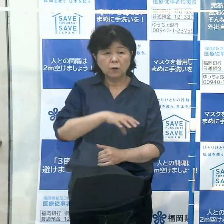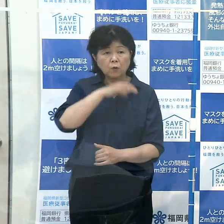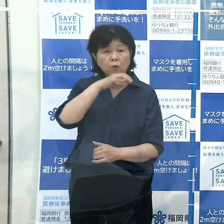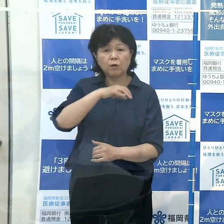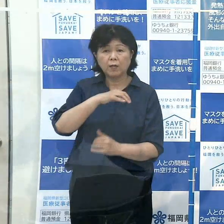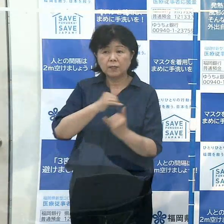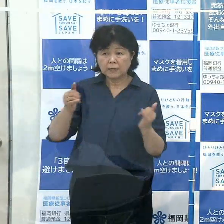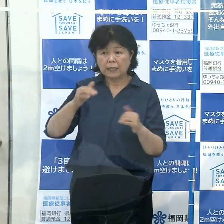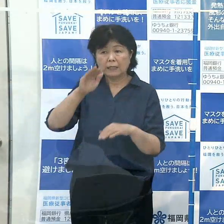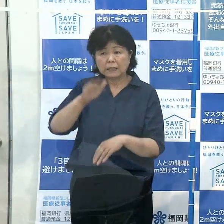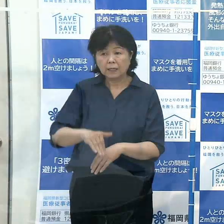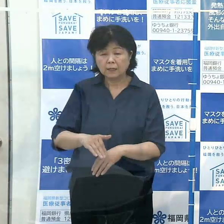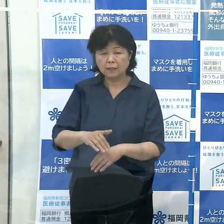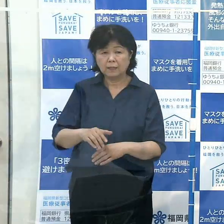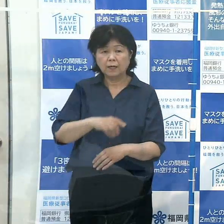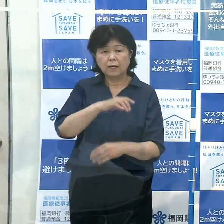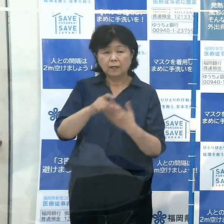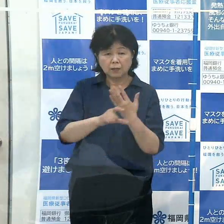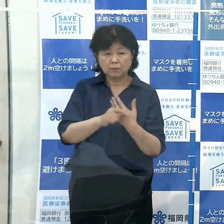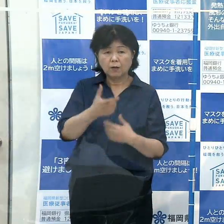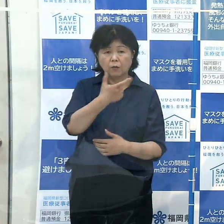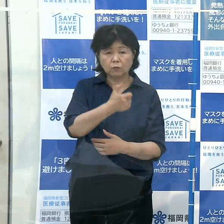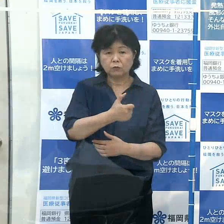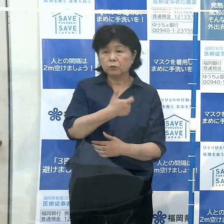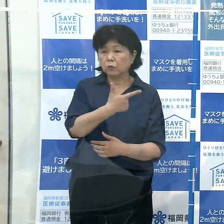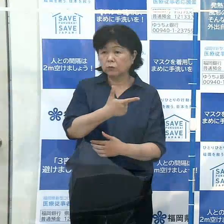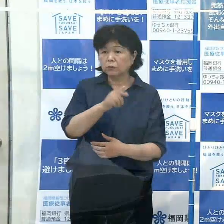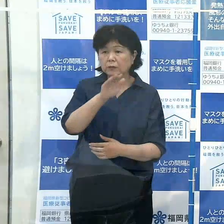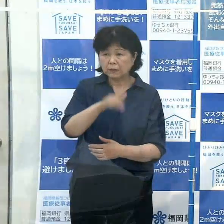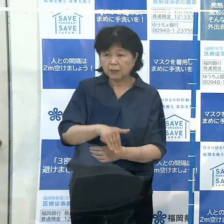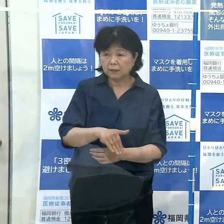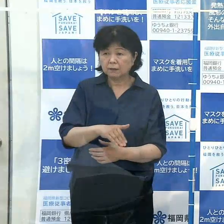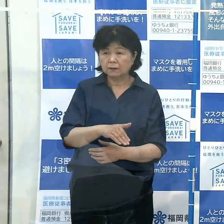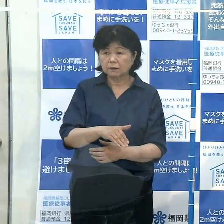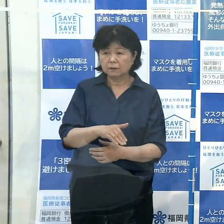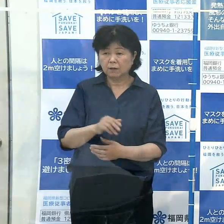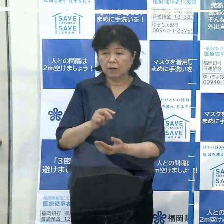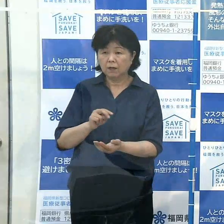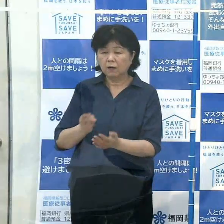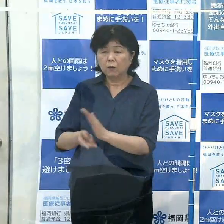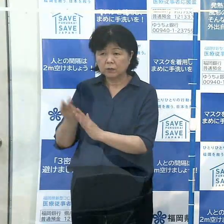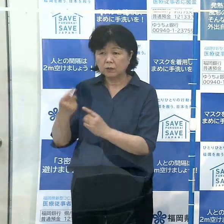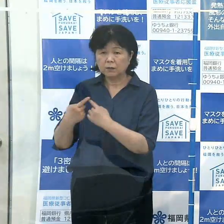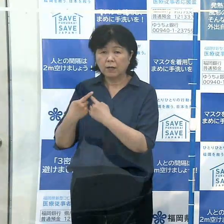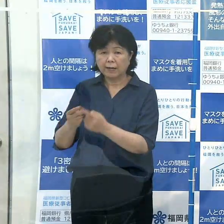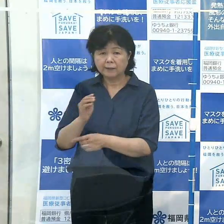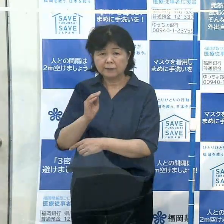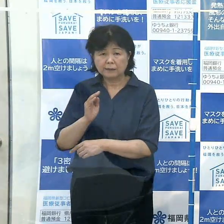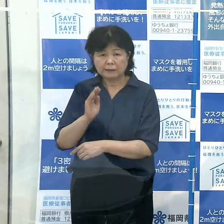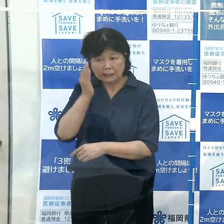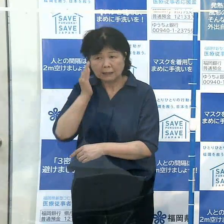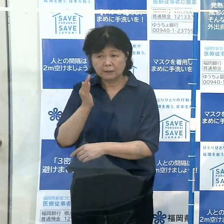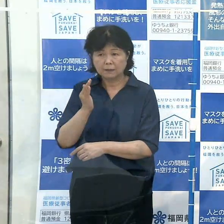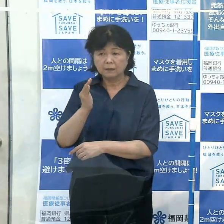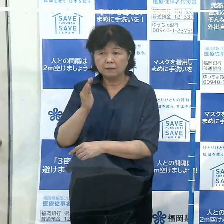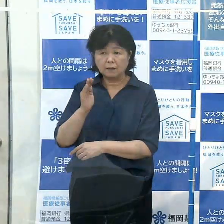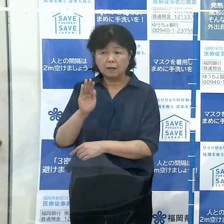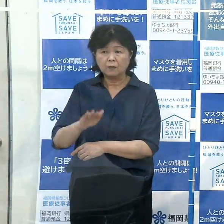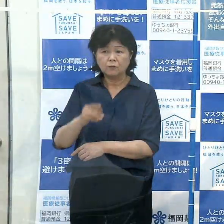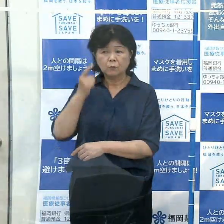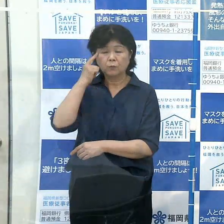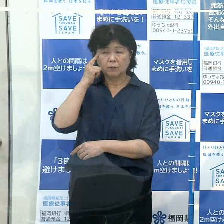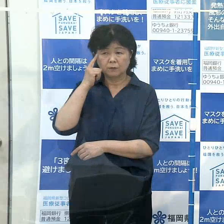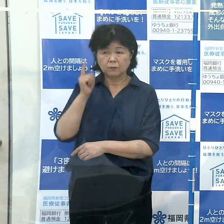ってなってるんで、例えば66歳とか7歳とかは、まあ、なかなか療養施設に入りづらいっていうのはあるんですけど、そこはあ